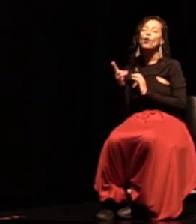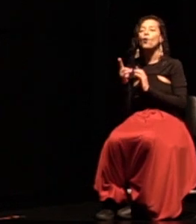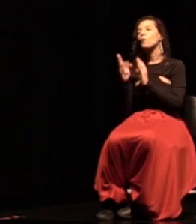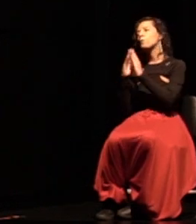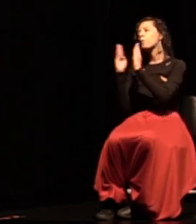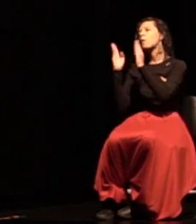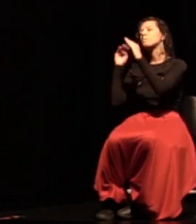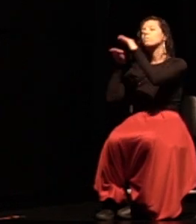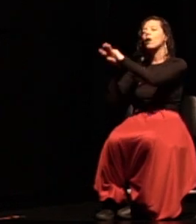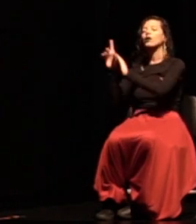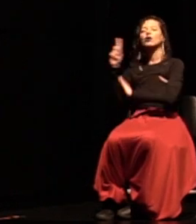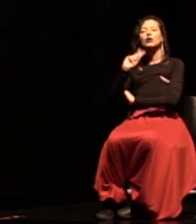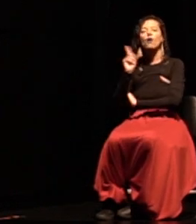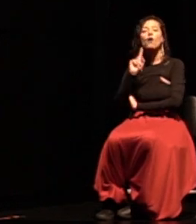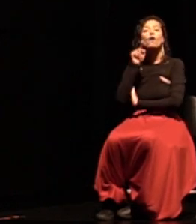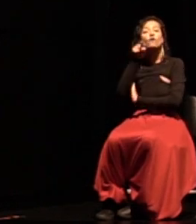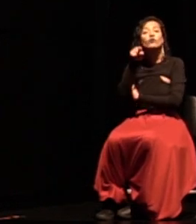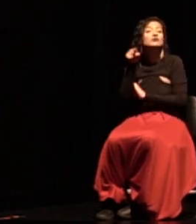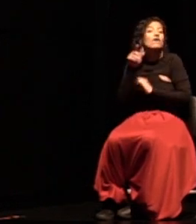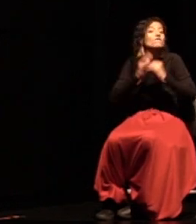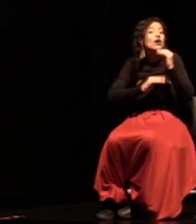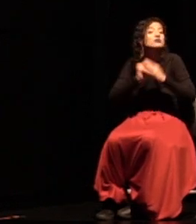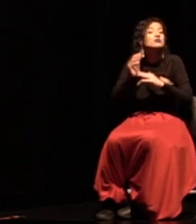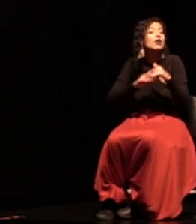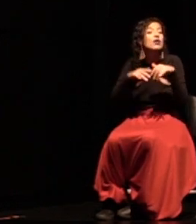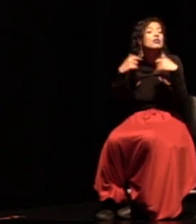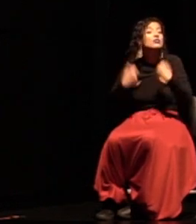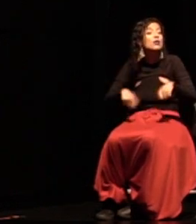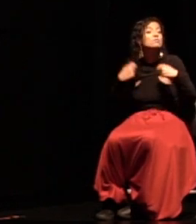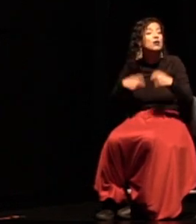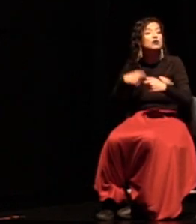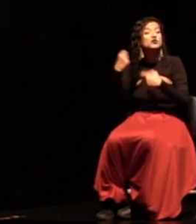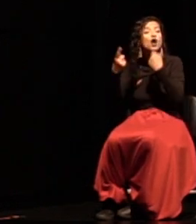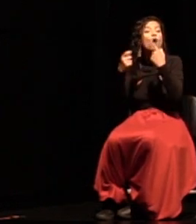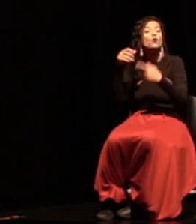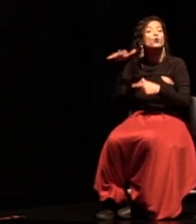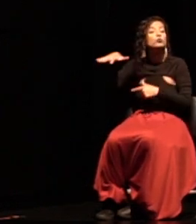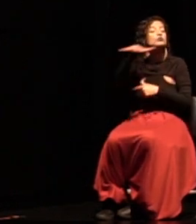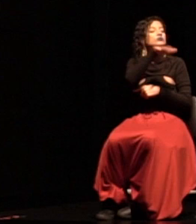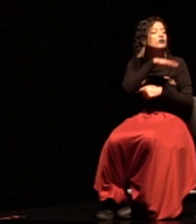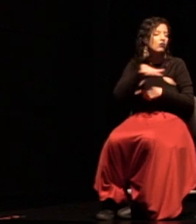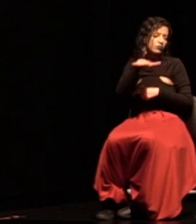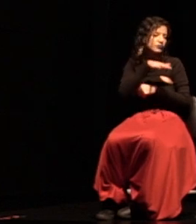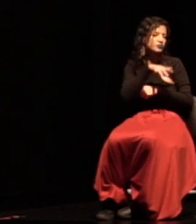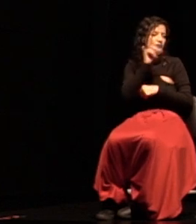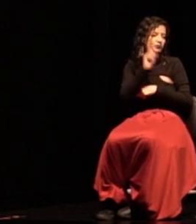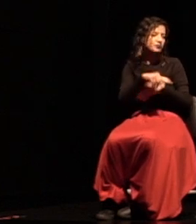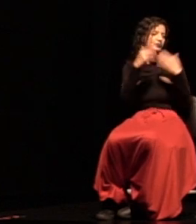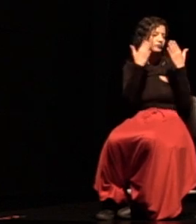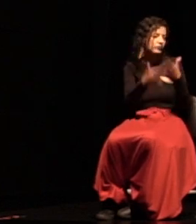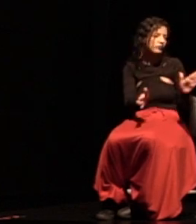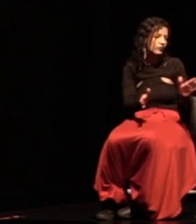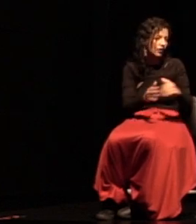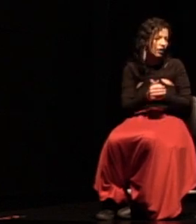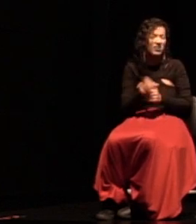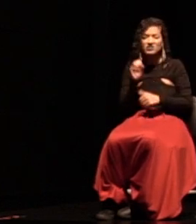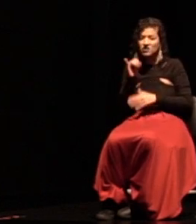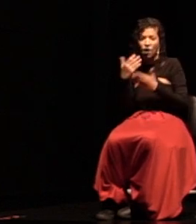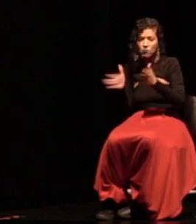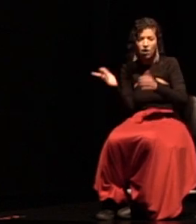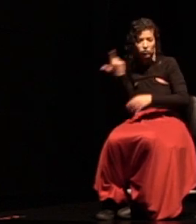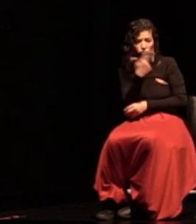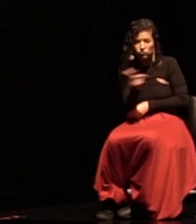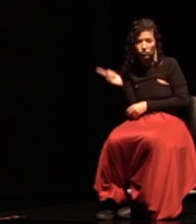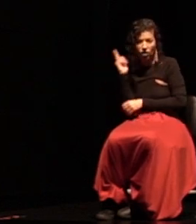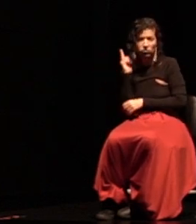e para fazê-lo você depende de determinados campos que são abertos. Se não são abertos,